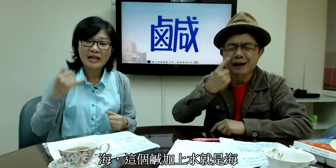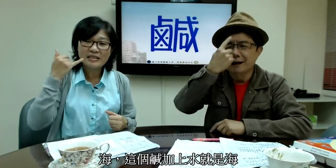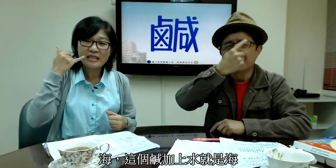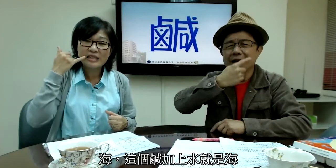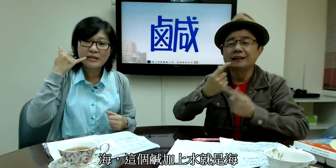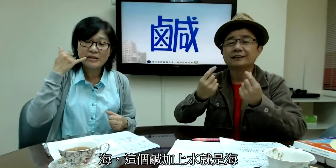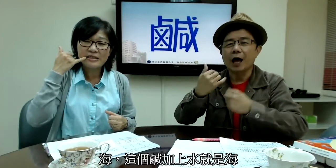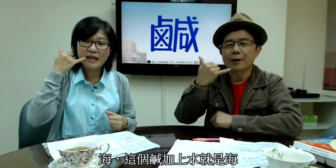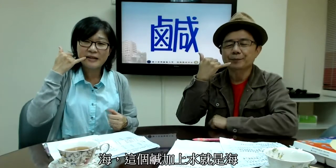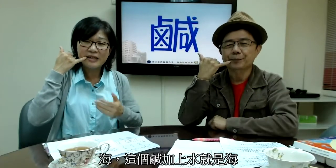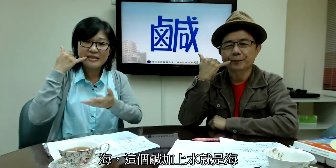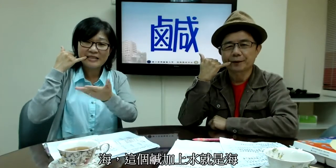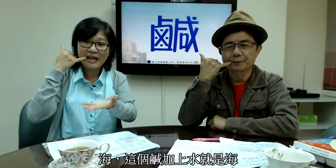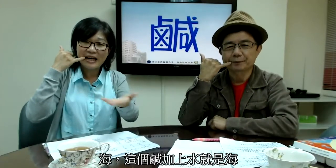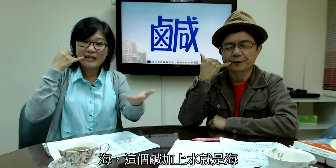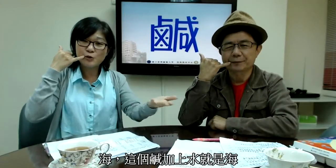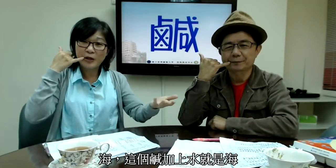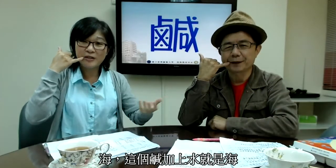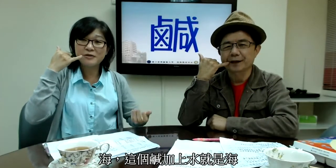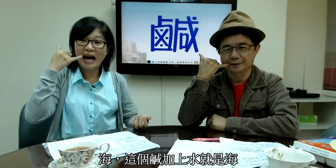这个咸呢加上水就是海，